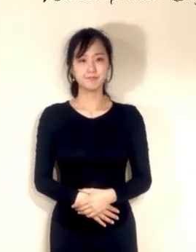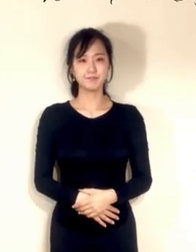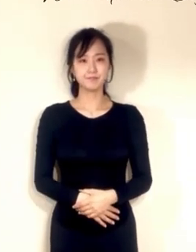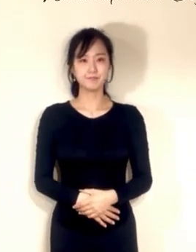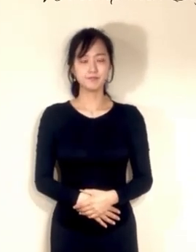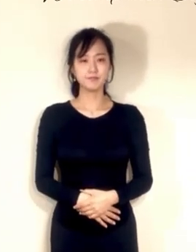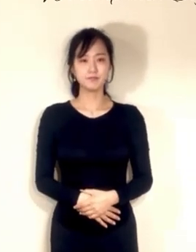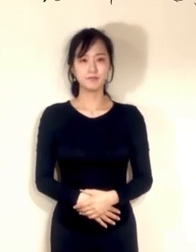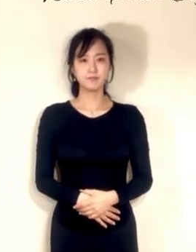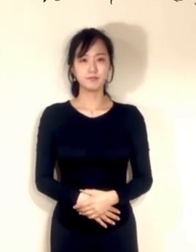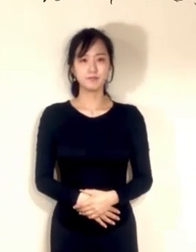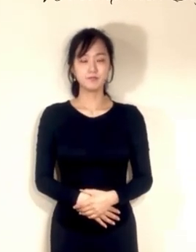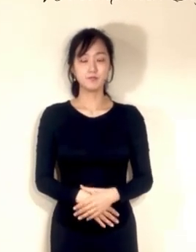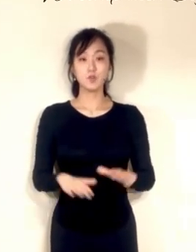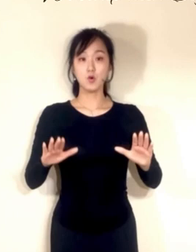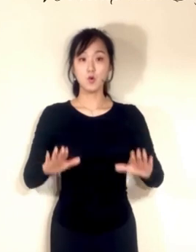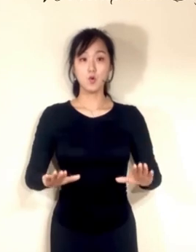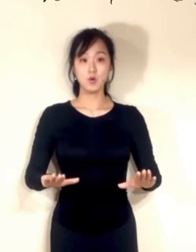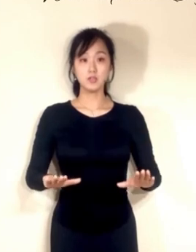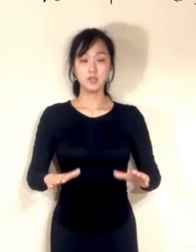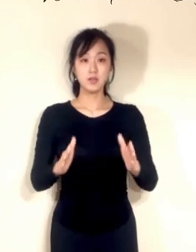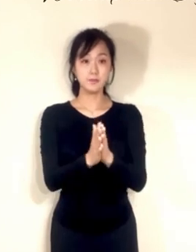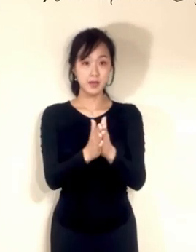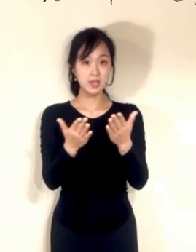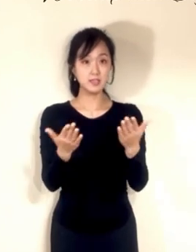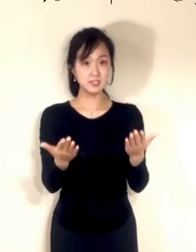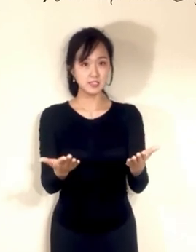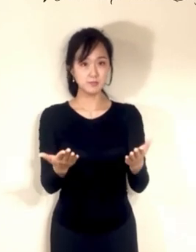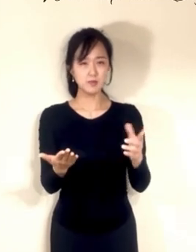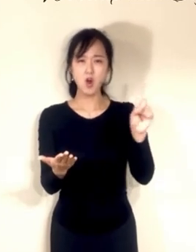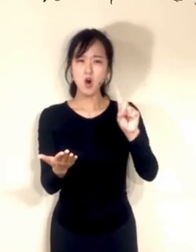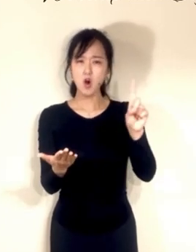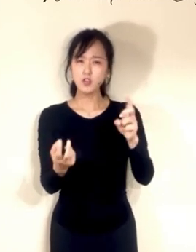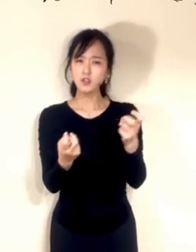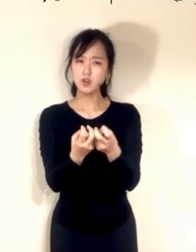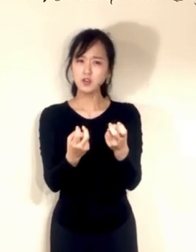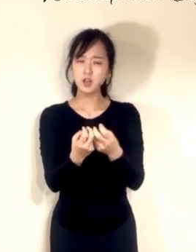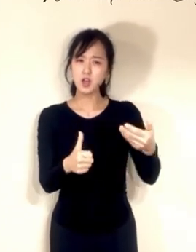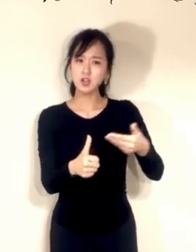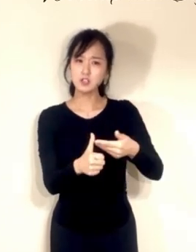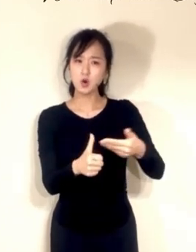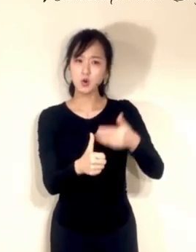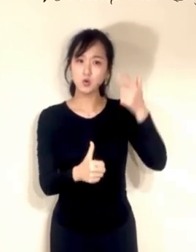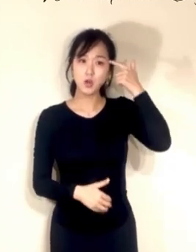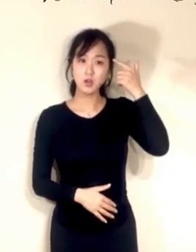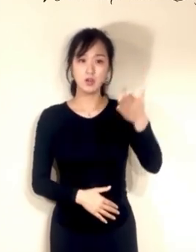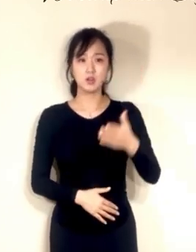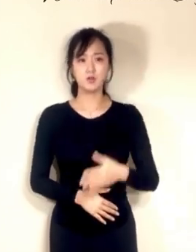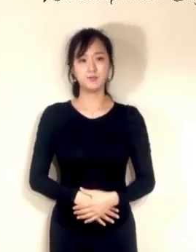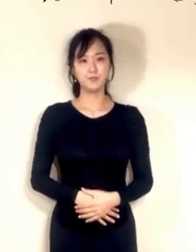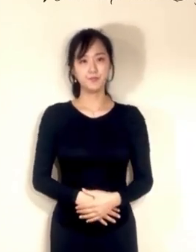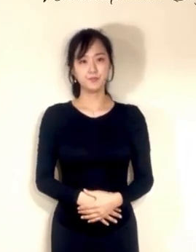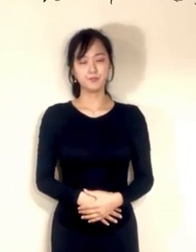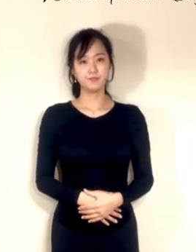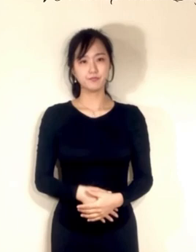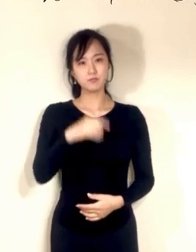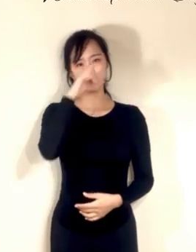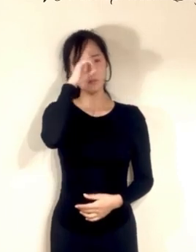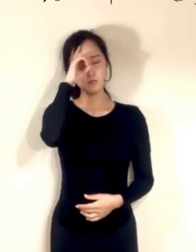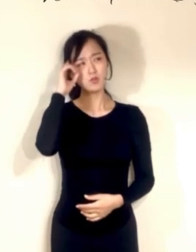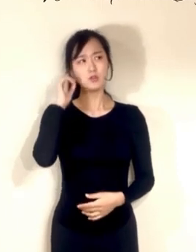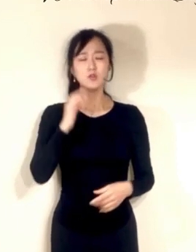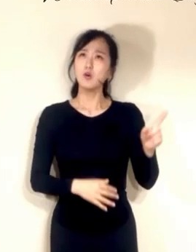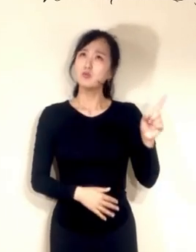자, 이제 오늘 이 말씀을 어떻게 우리에게 적용하면 좋을까? 그것을 함께 생각해 보려고